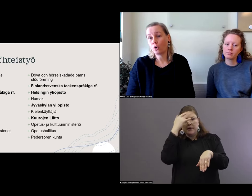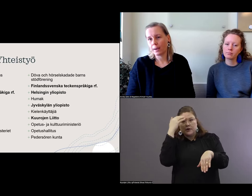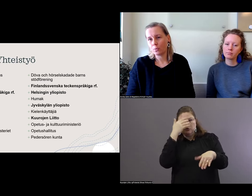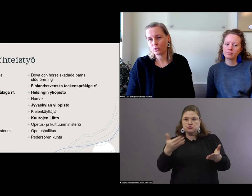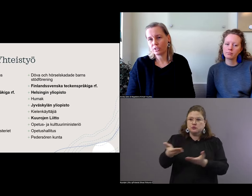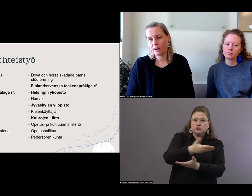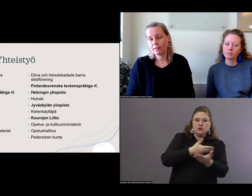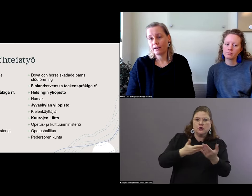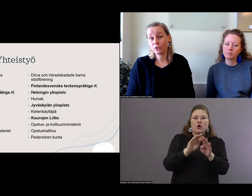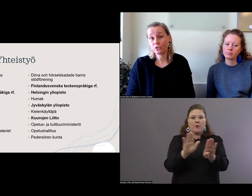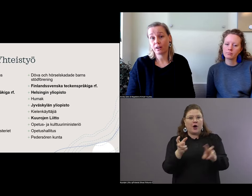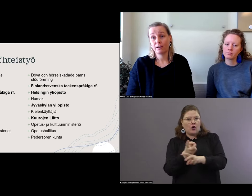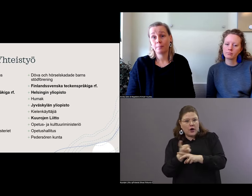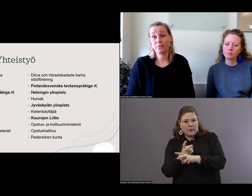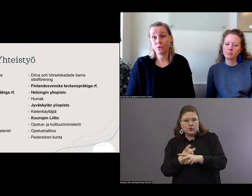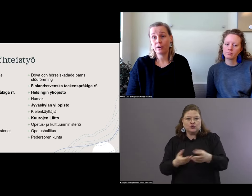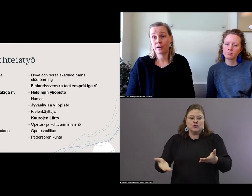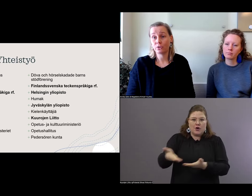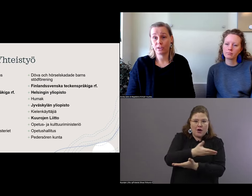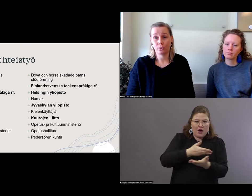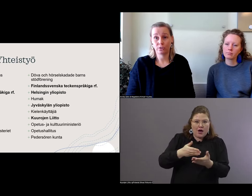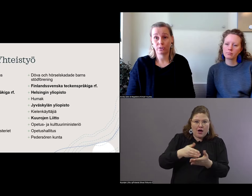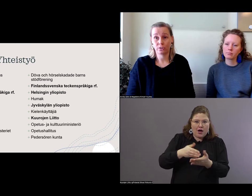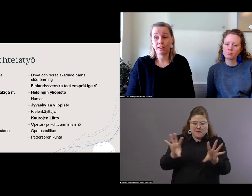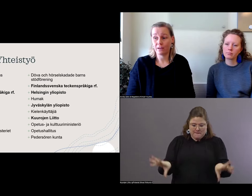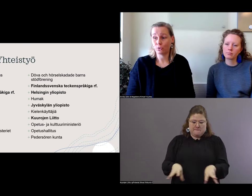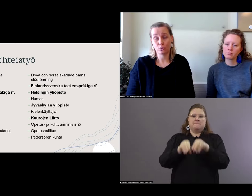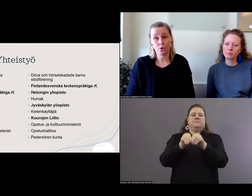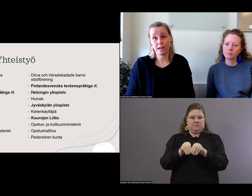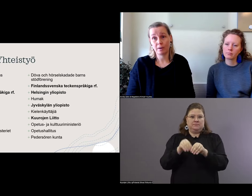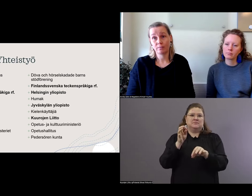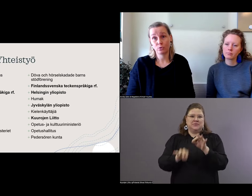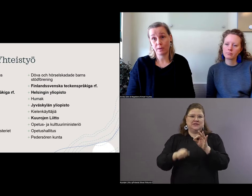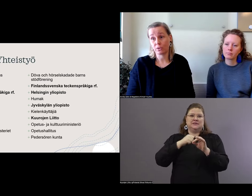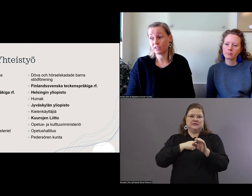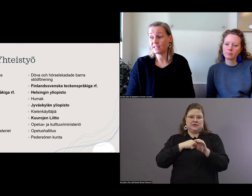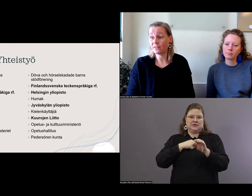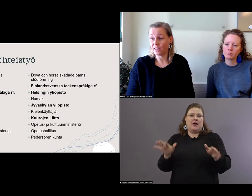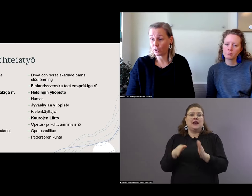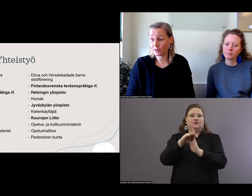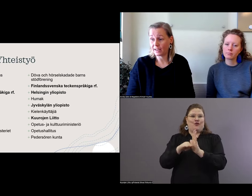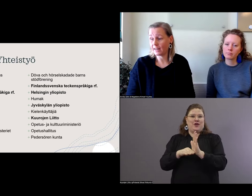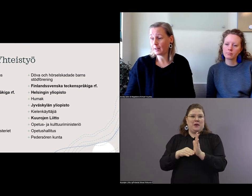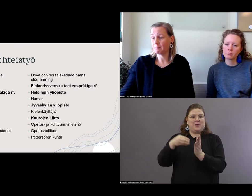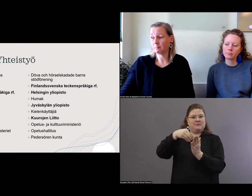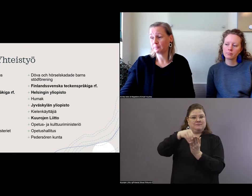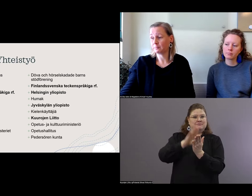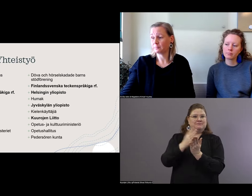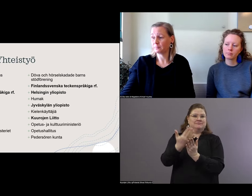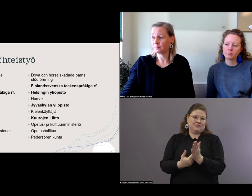omia kokemuksia, jotta me voidaan toteuttaa elvytysohjelma suomenruotsalaiselle